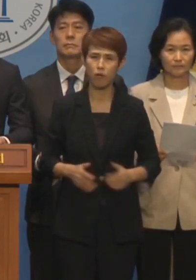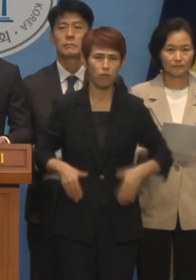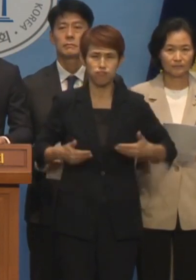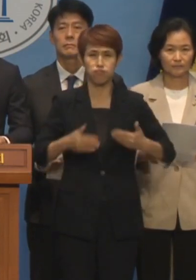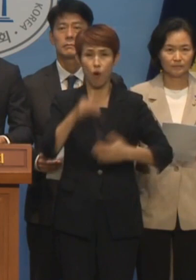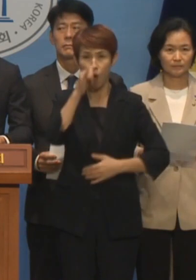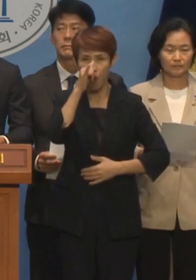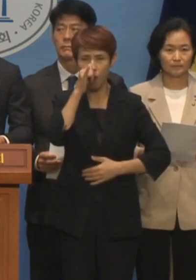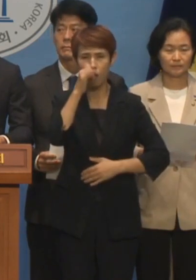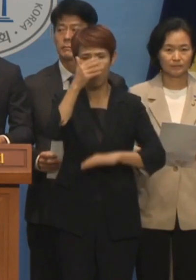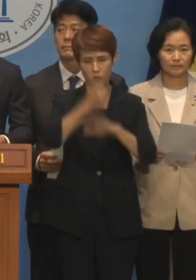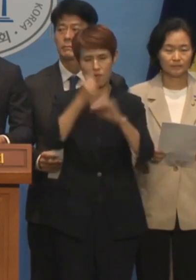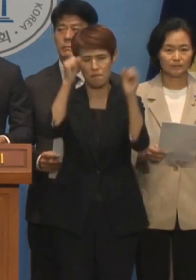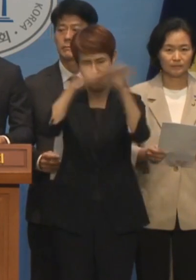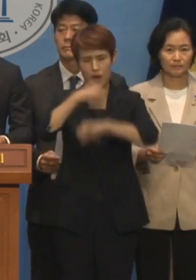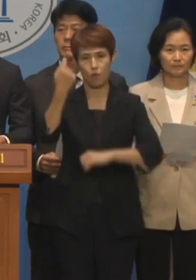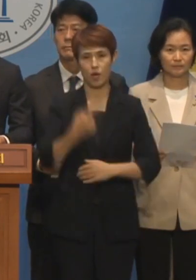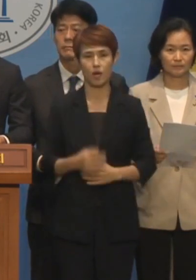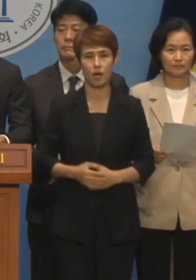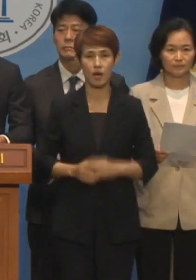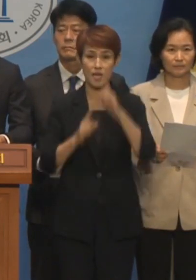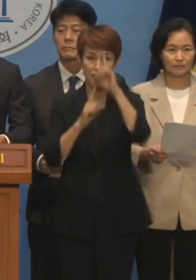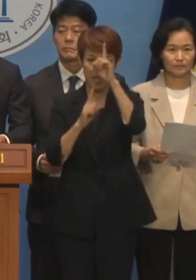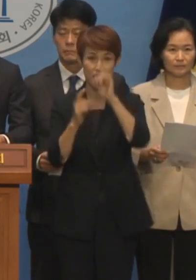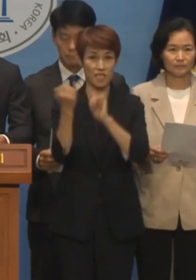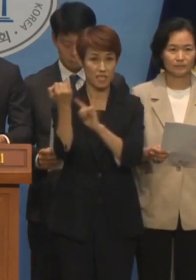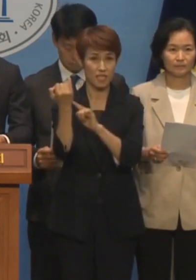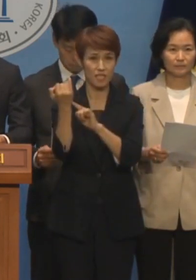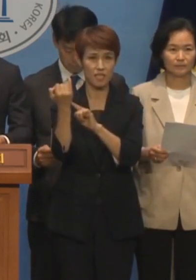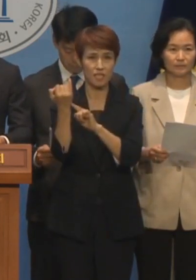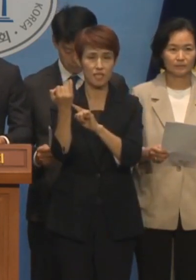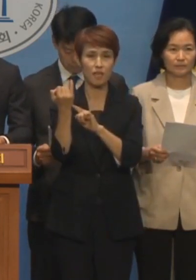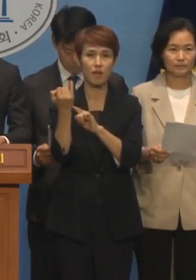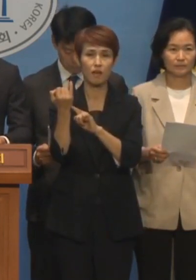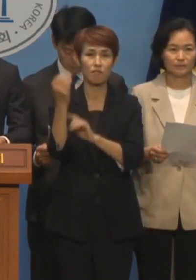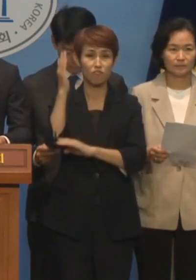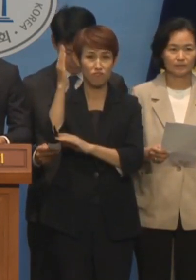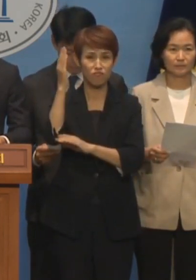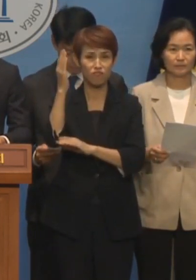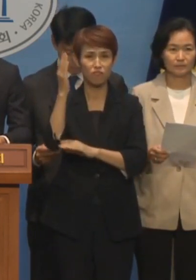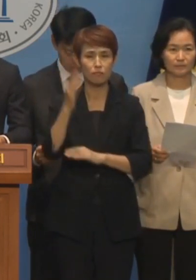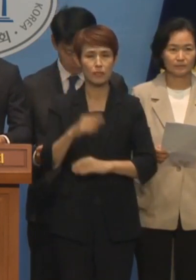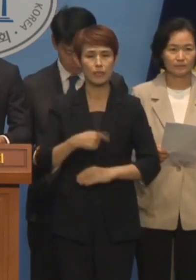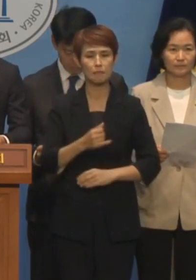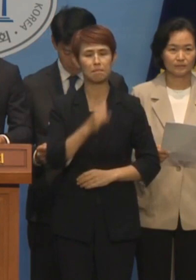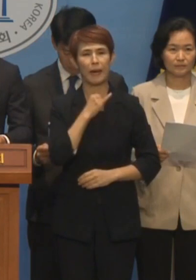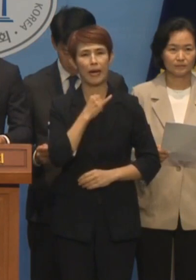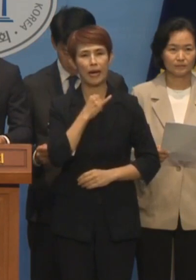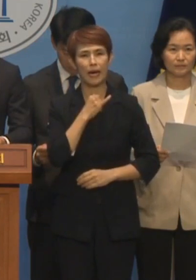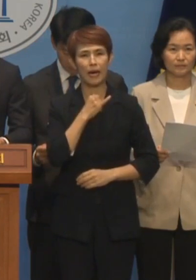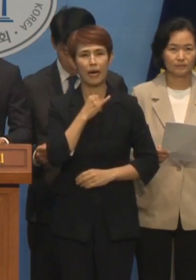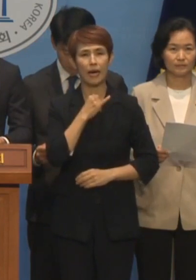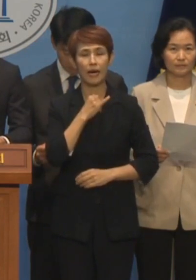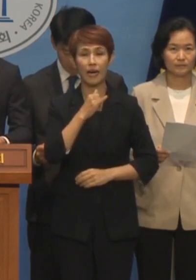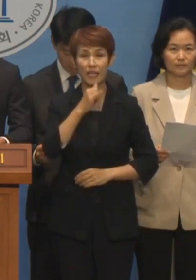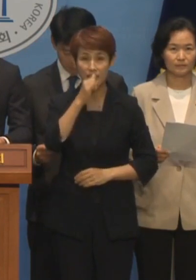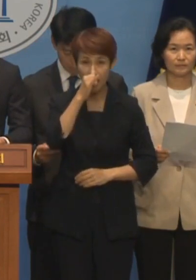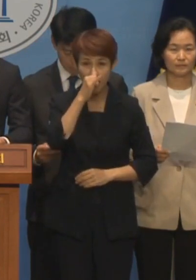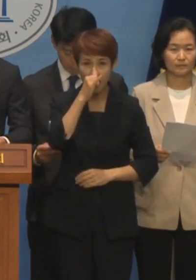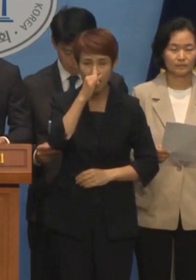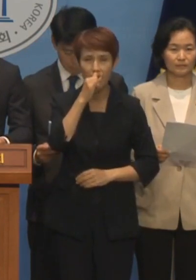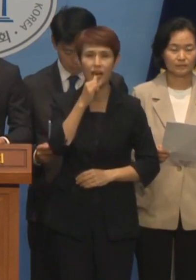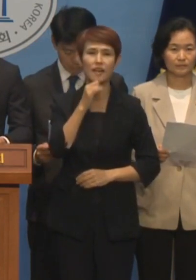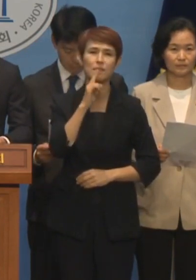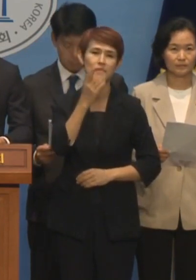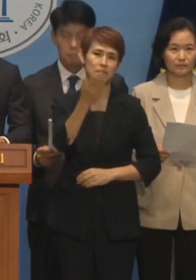서두르면 망한다. 오늘 이진숙 내정자의 많은 발언이 자승자박, 덫이 됐다는 점을